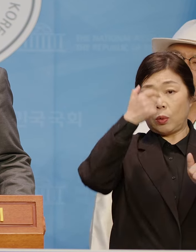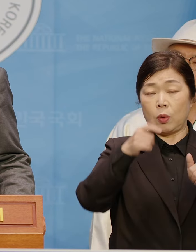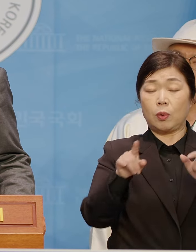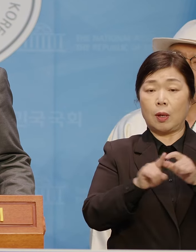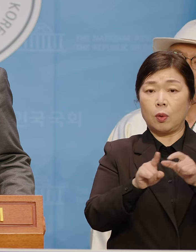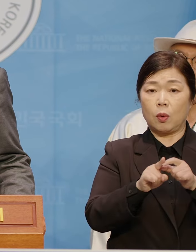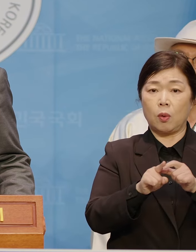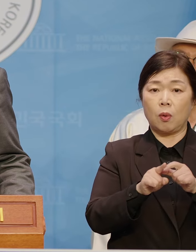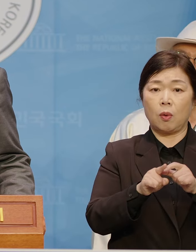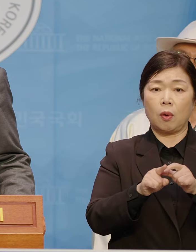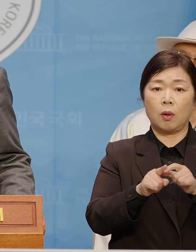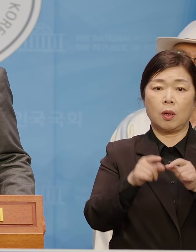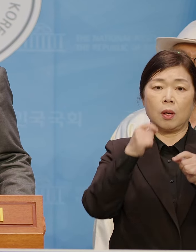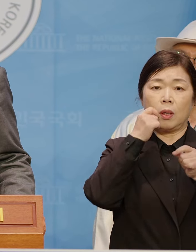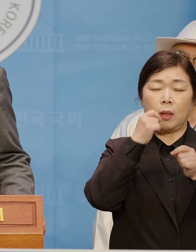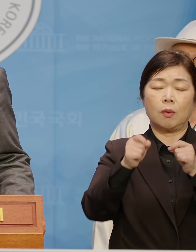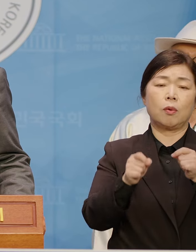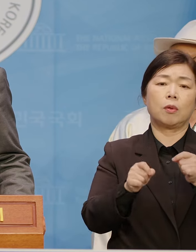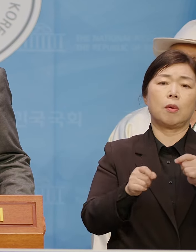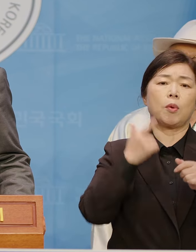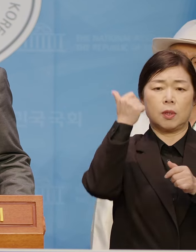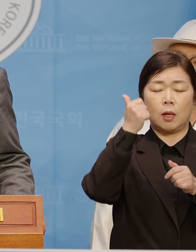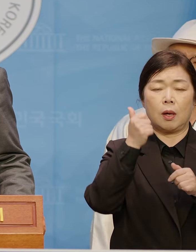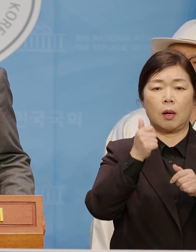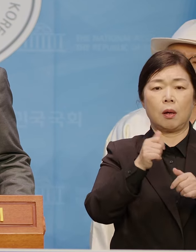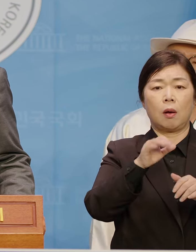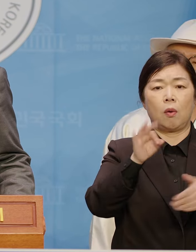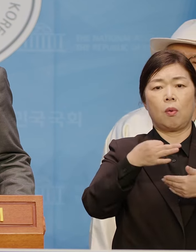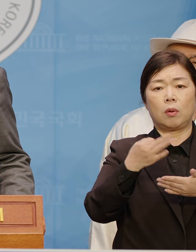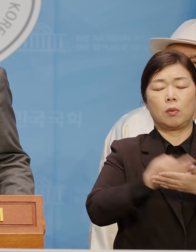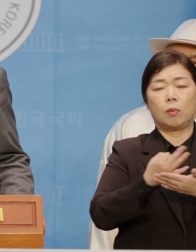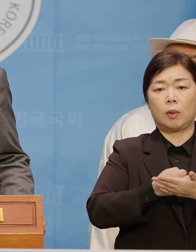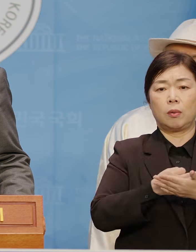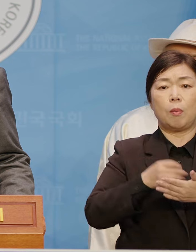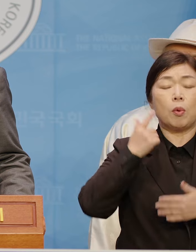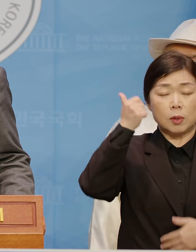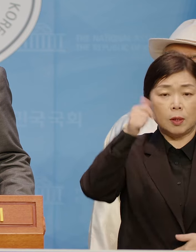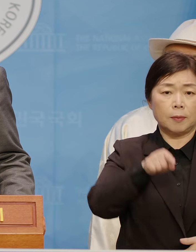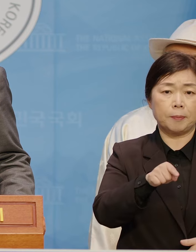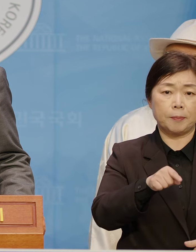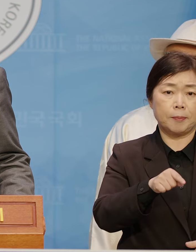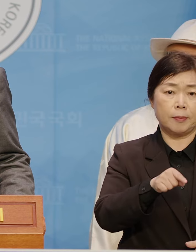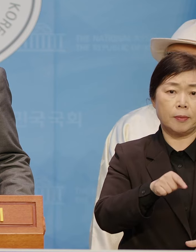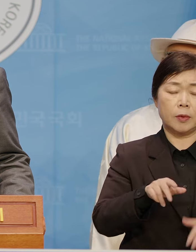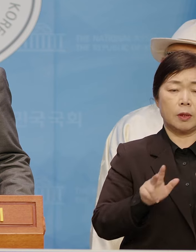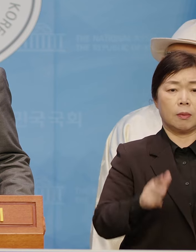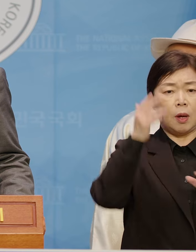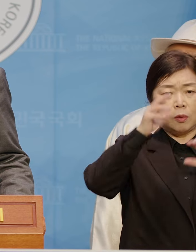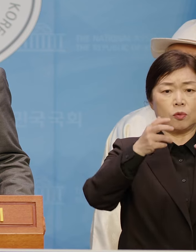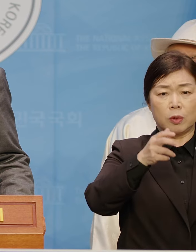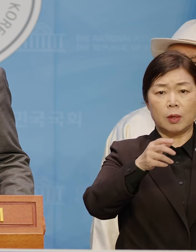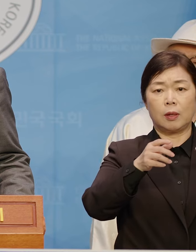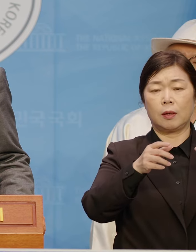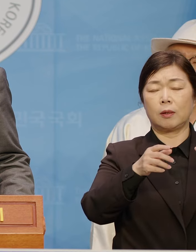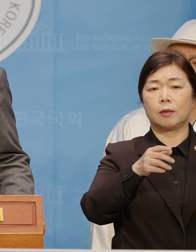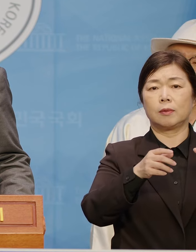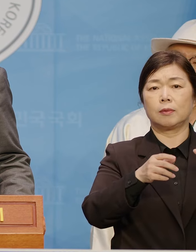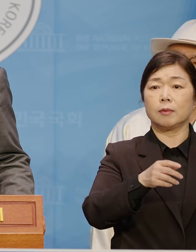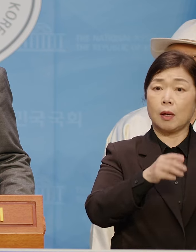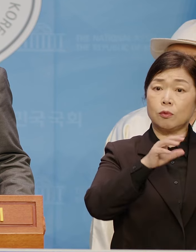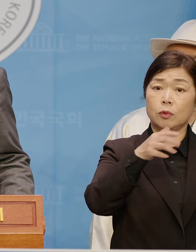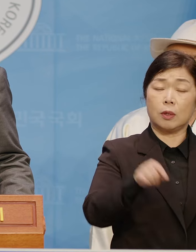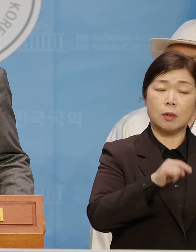사이비 목사라고 합니다 사군 목사와 사이비 목사가 더 이상이 아름다운 대한민국의